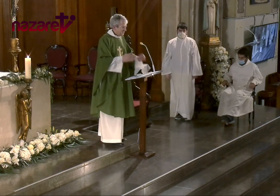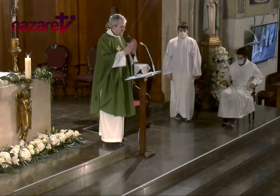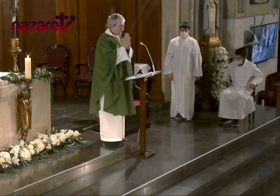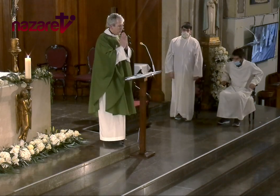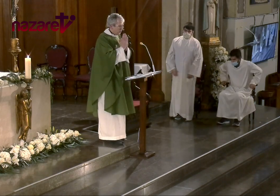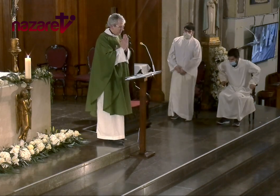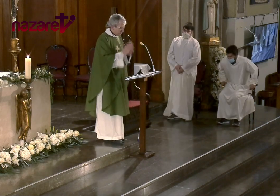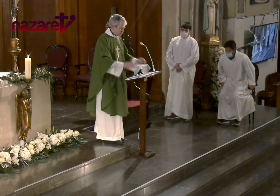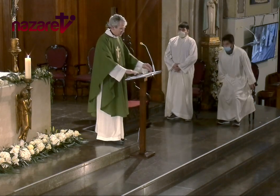oremos